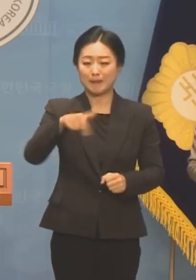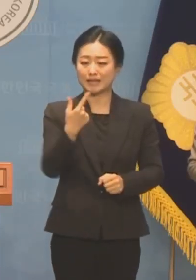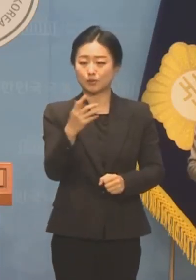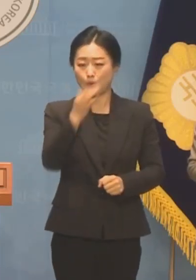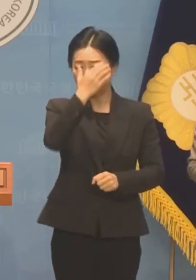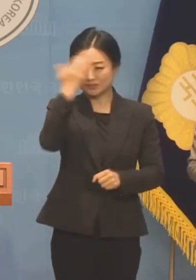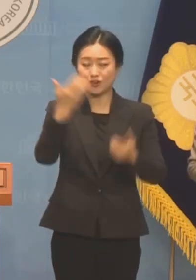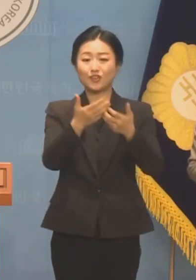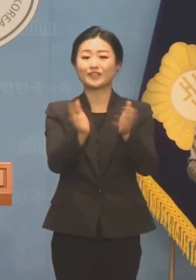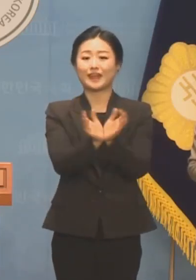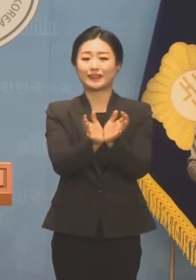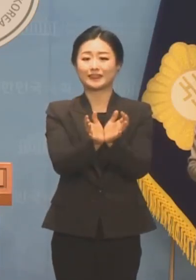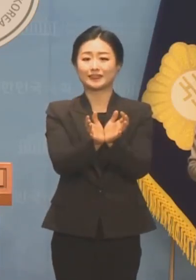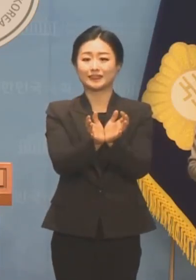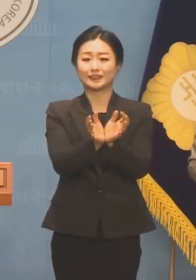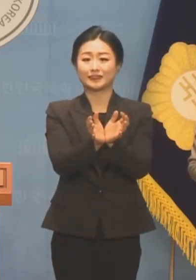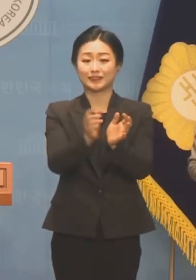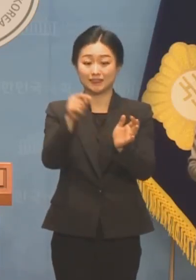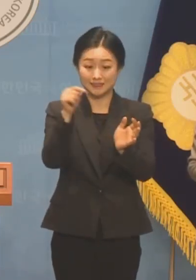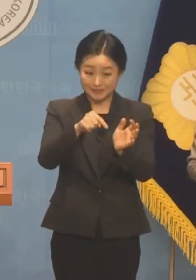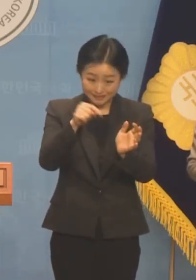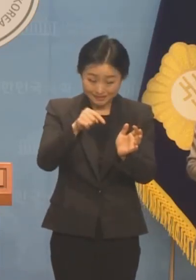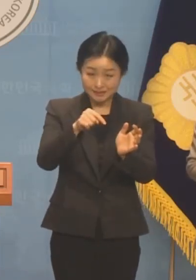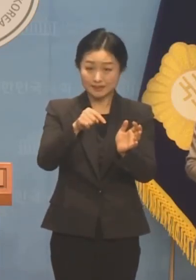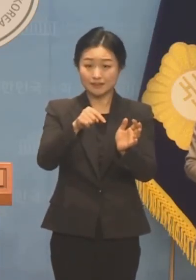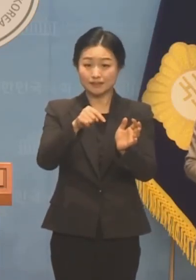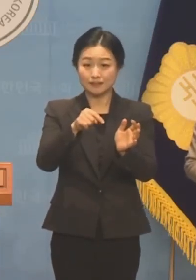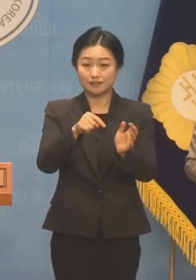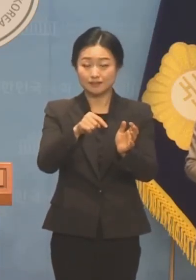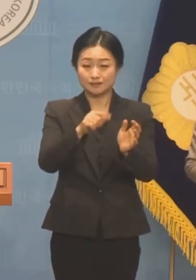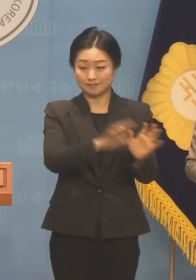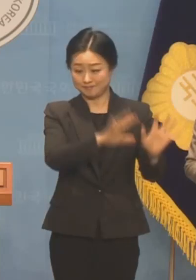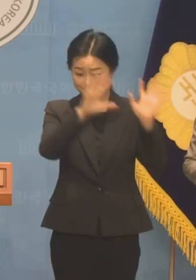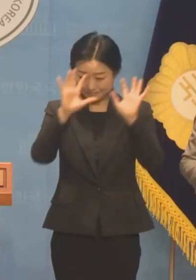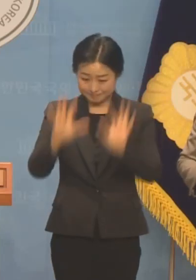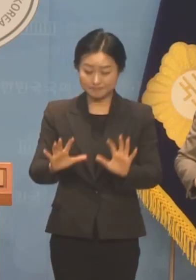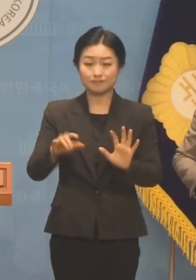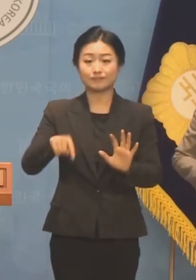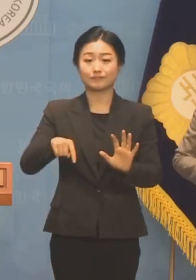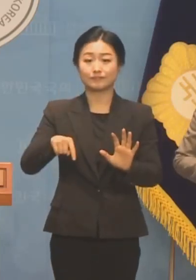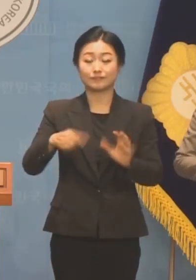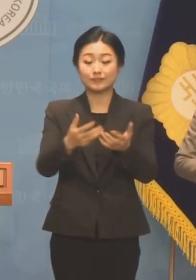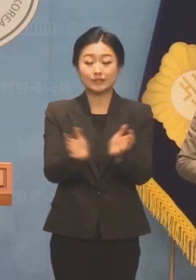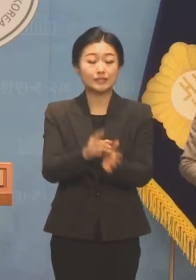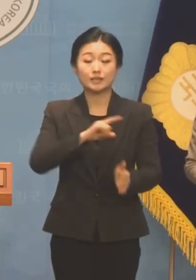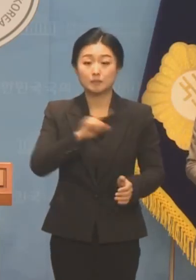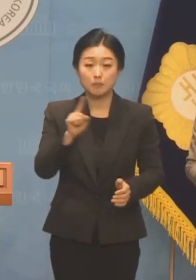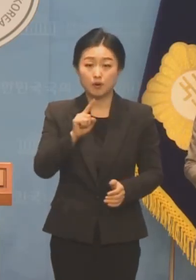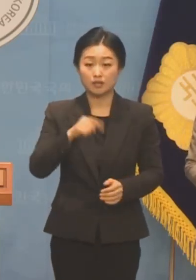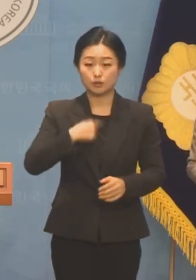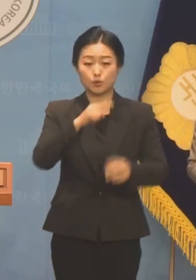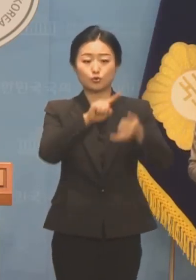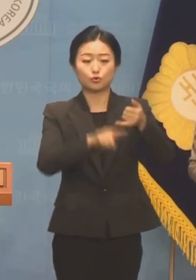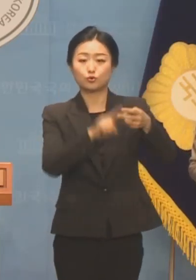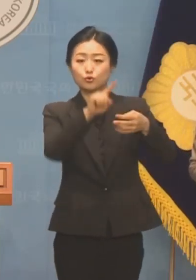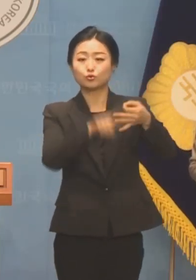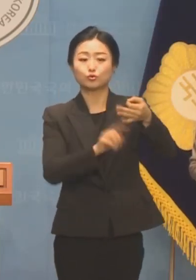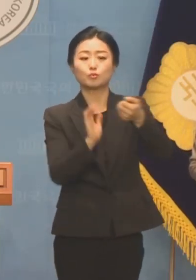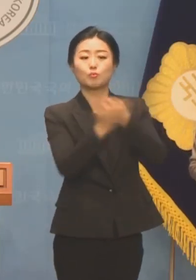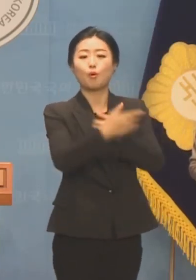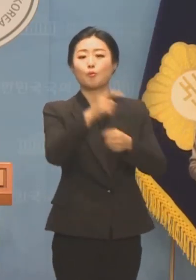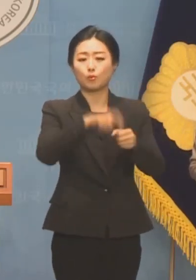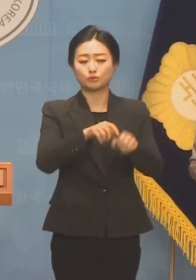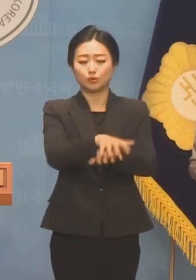반공청년단이라는 구구 단체를 소개하는 기자회견을 열었습니다. 이 단체는 스스로를 윤석열 대통령을